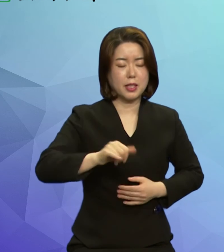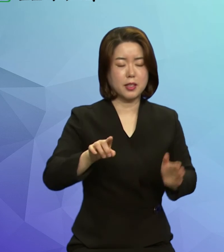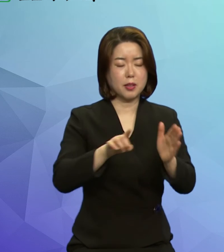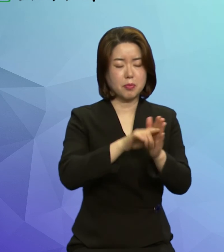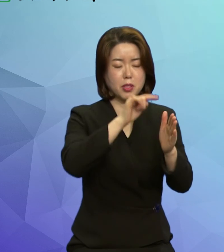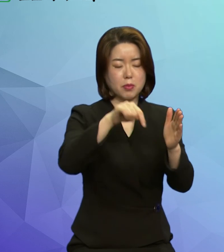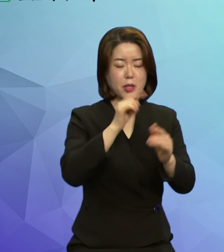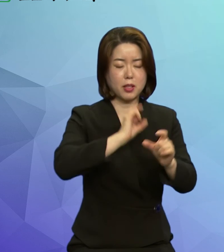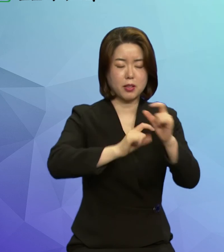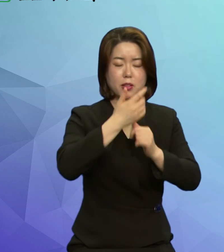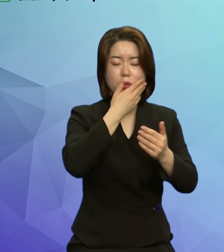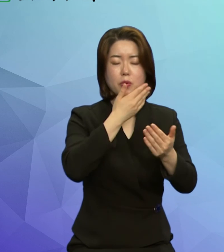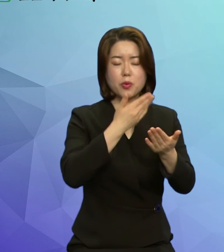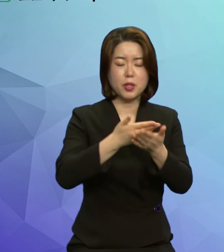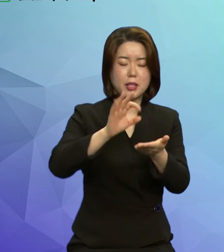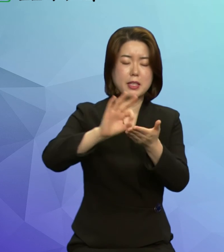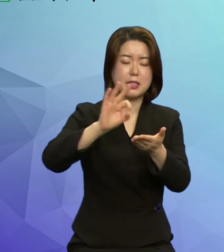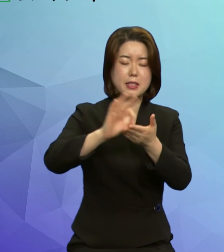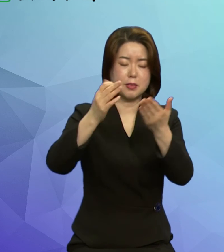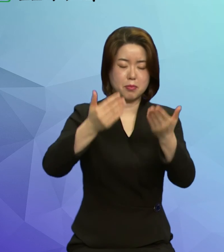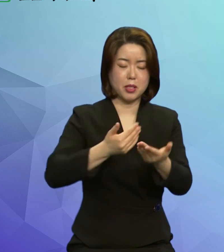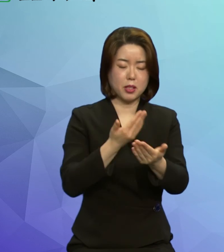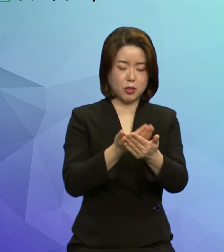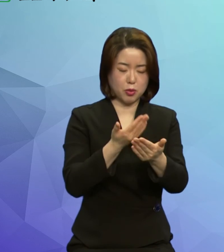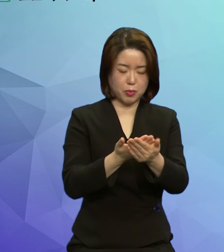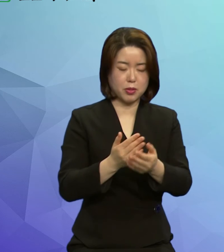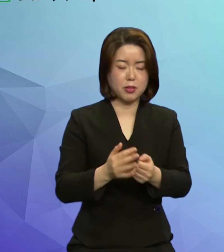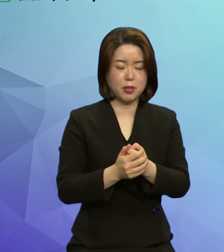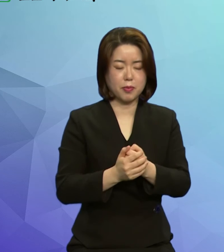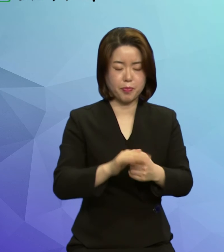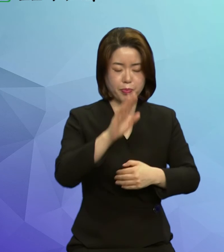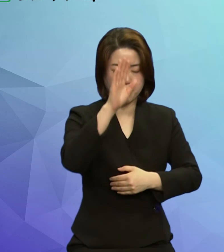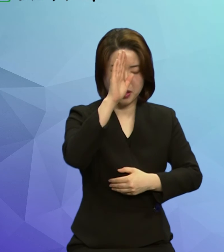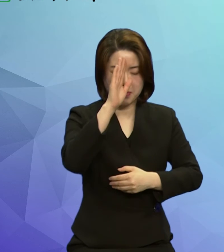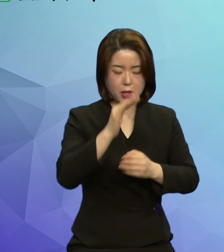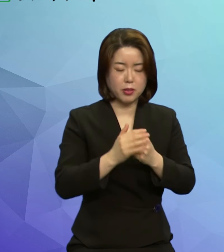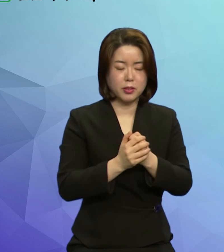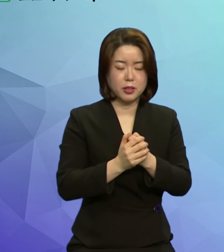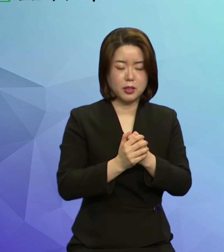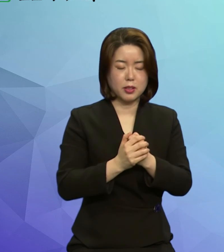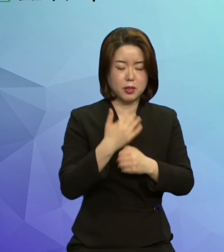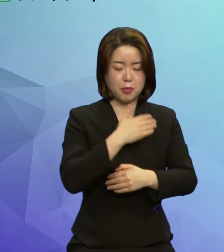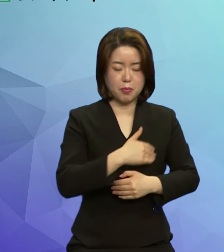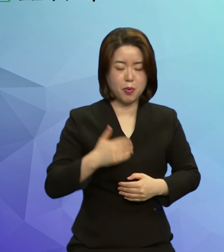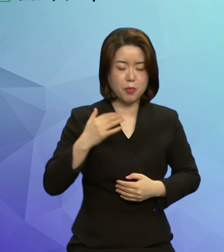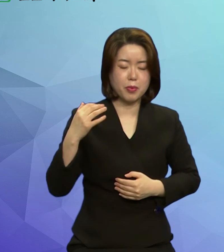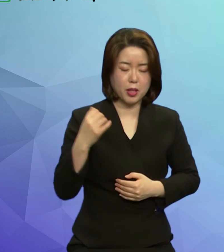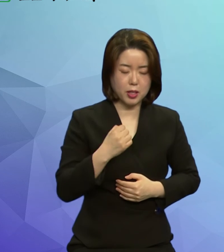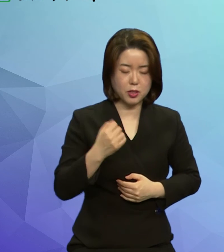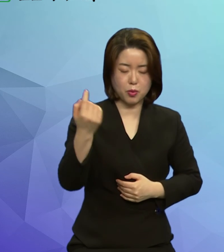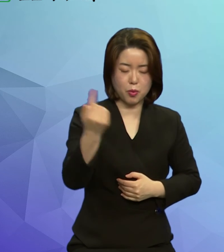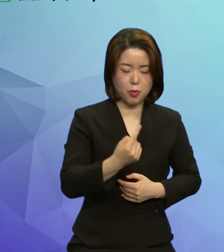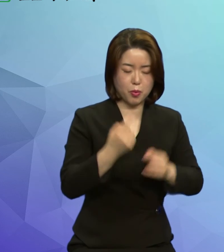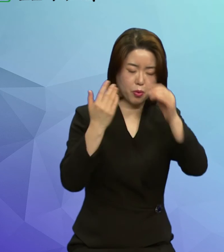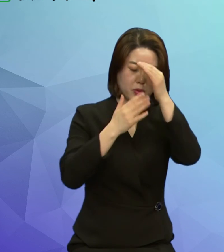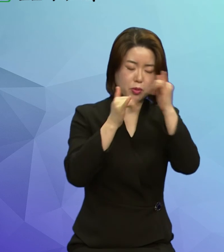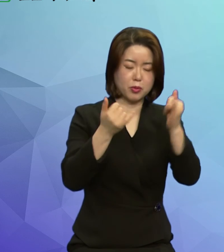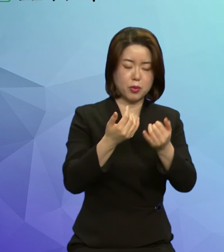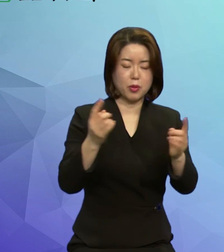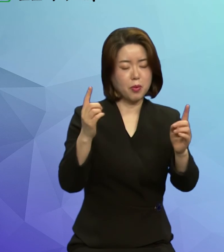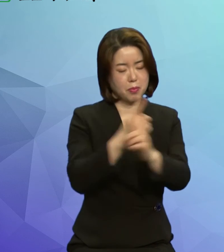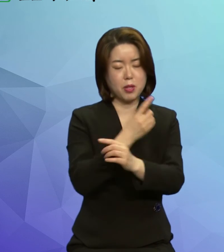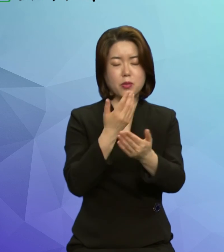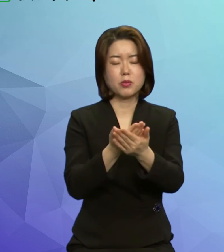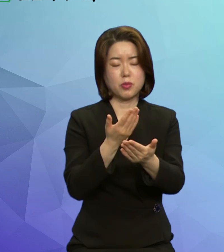더 귀하게 쓰임을 받게 하소서. 병든 몸을 가지고 온 성도들을